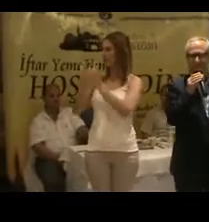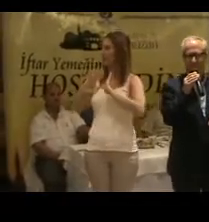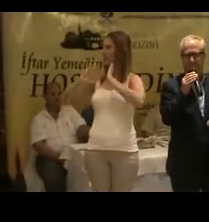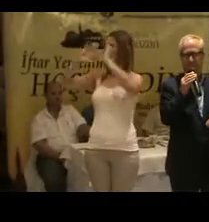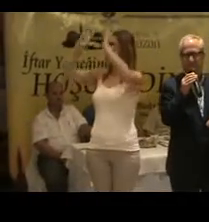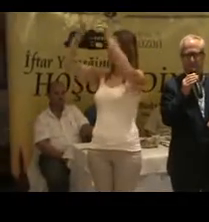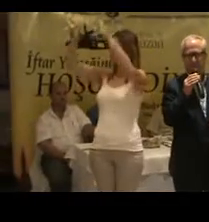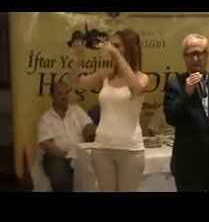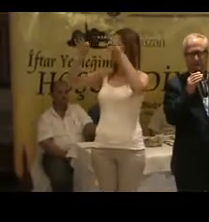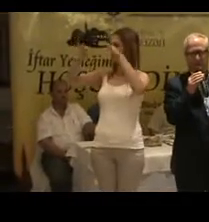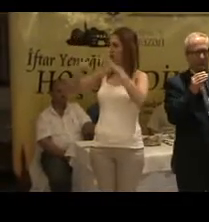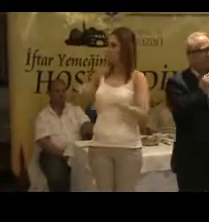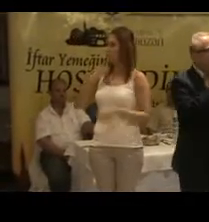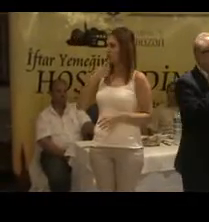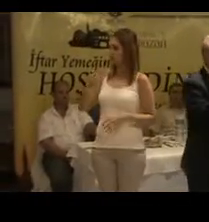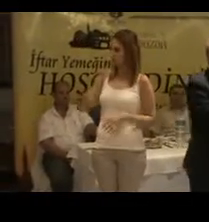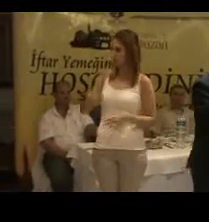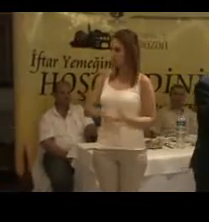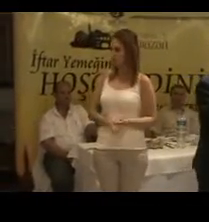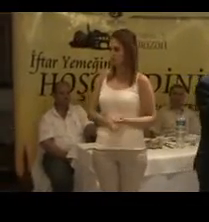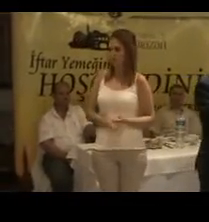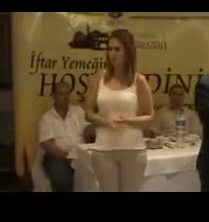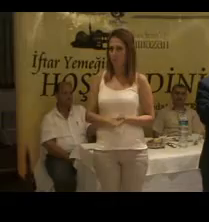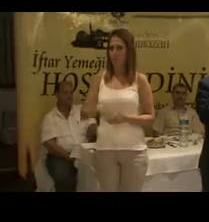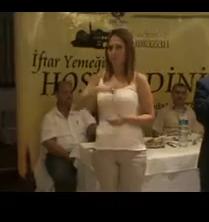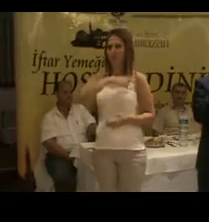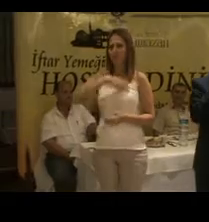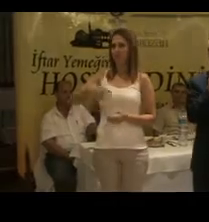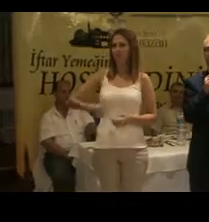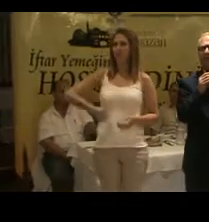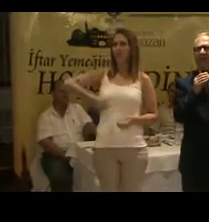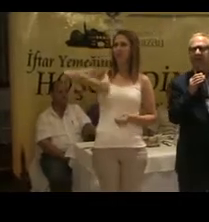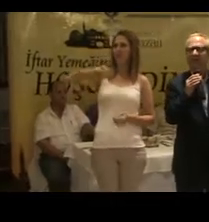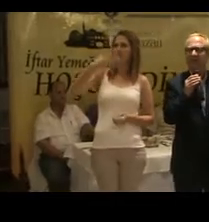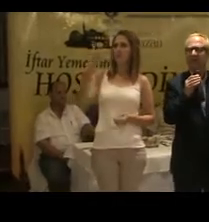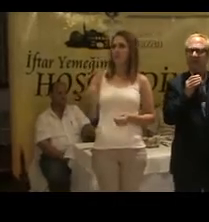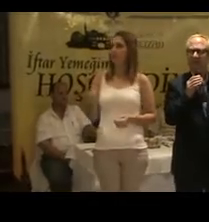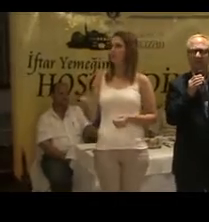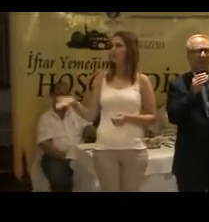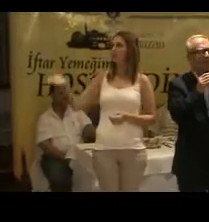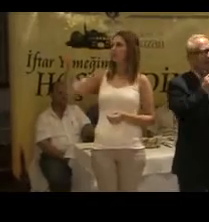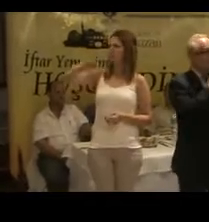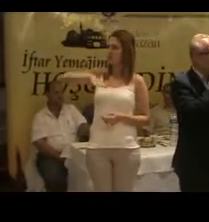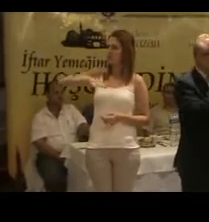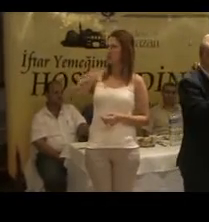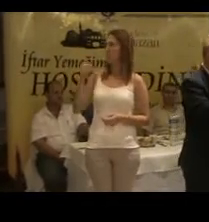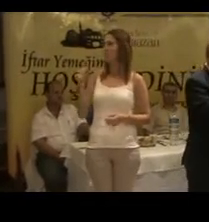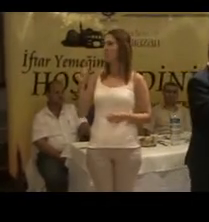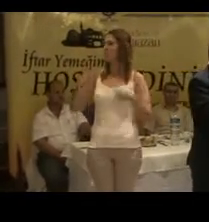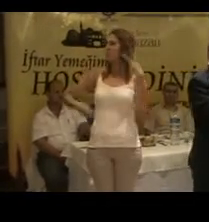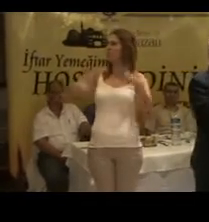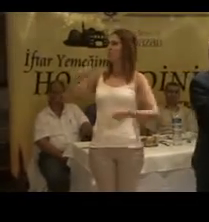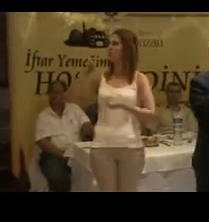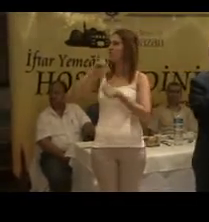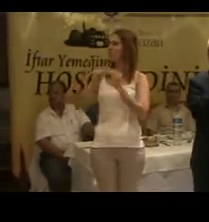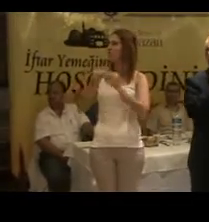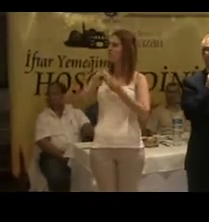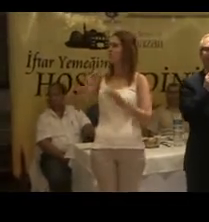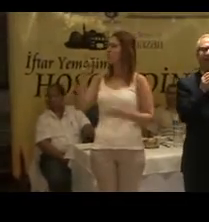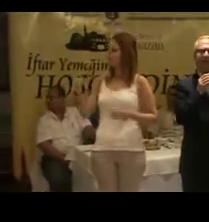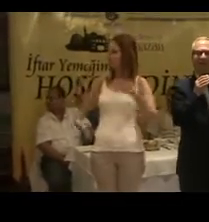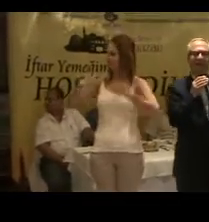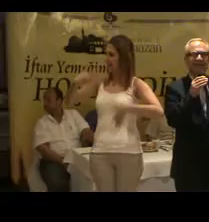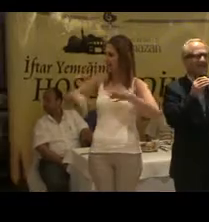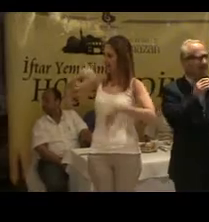yakından biliyordum. Belediye başkanı olduktan sonra da bir takım sıkıntılar yine gündemdeydi.